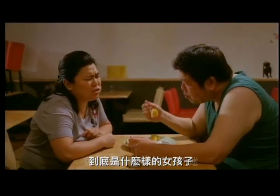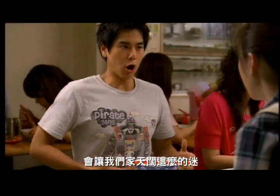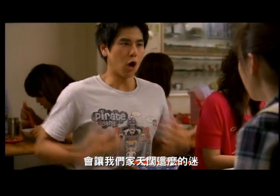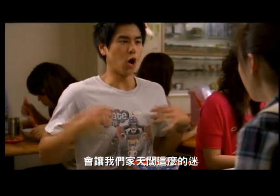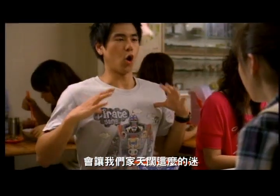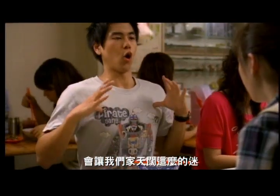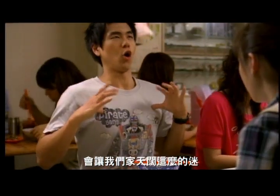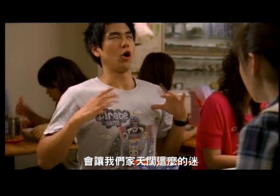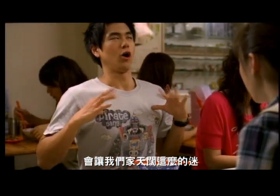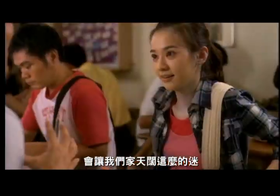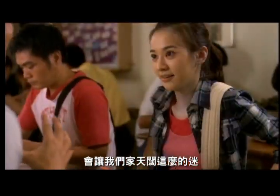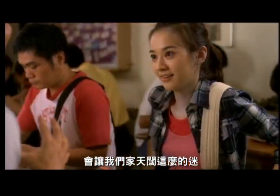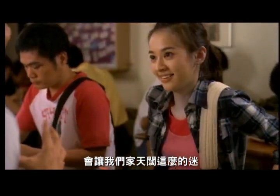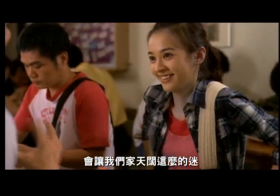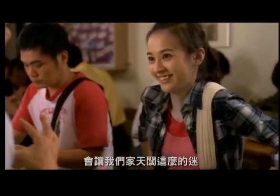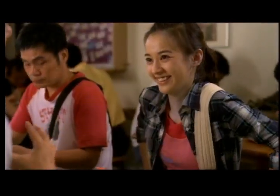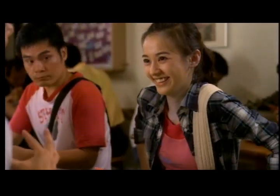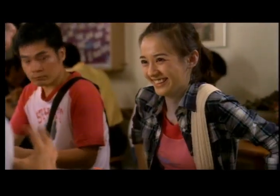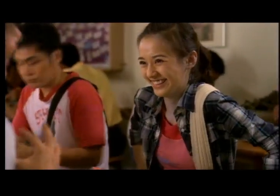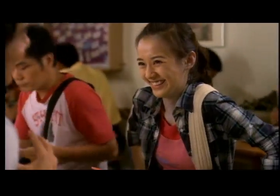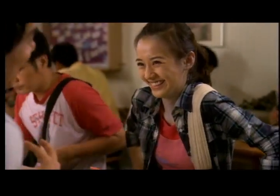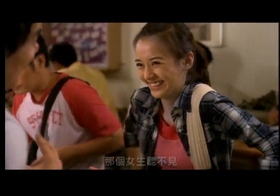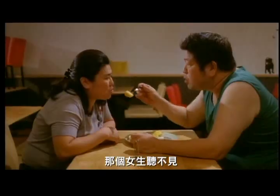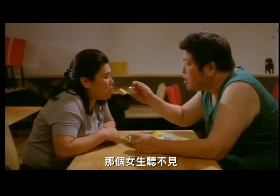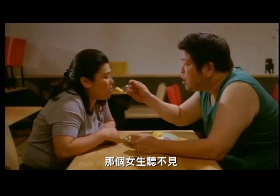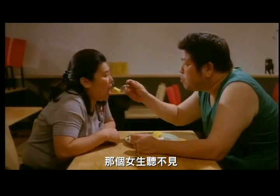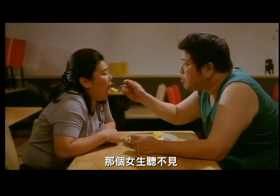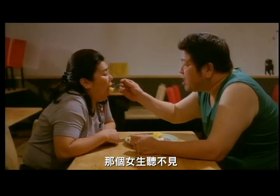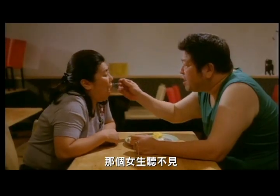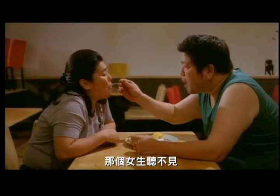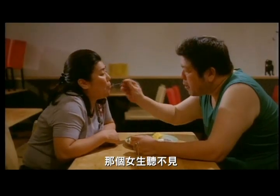子能够让我们家听过这么的美？ 那个女生听不见。